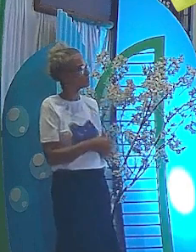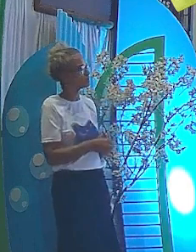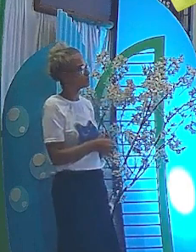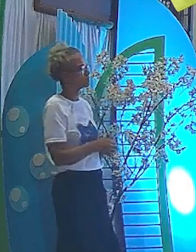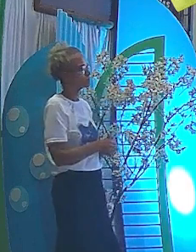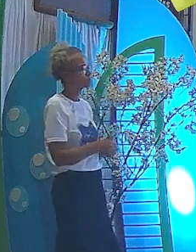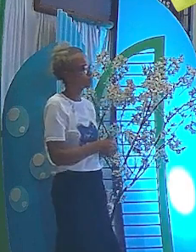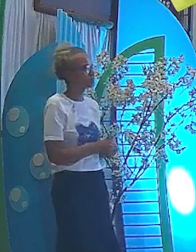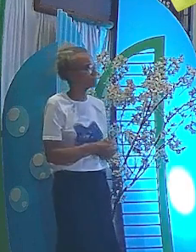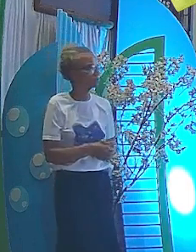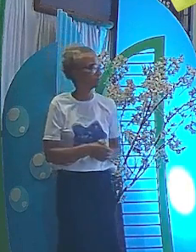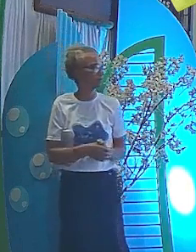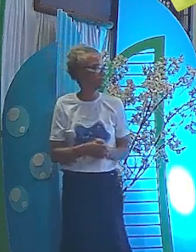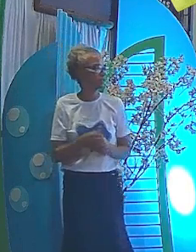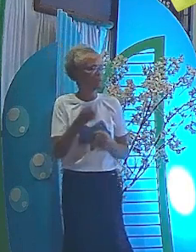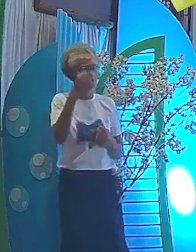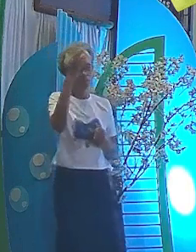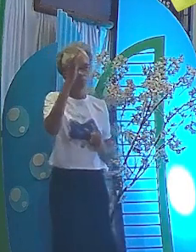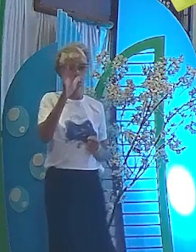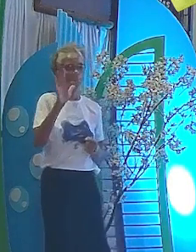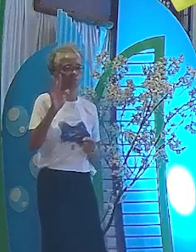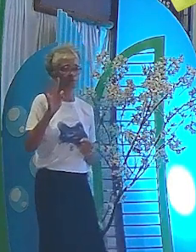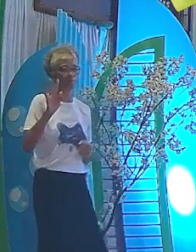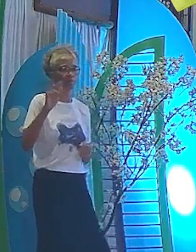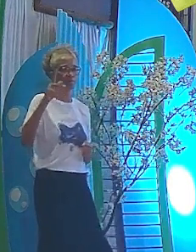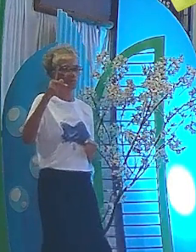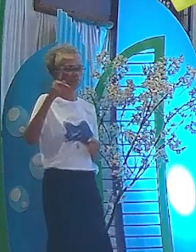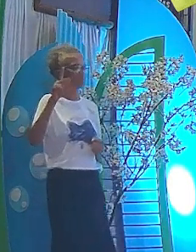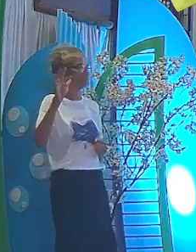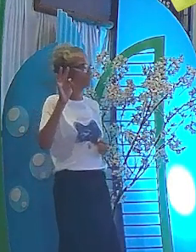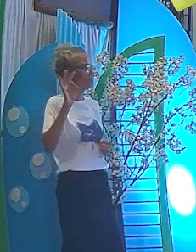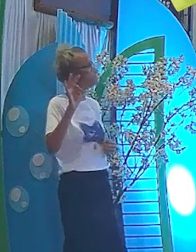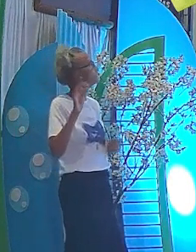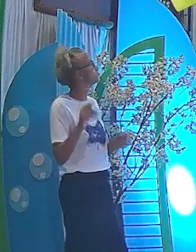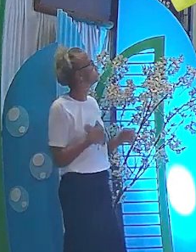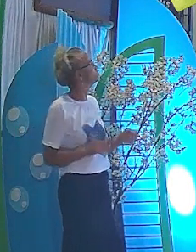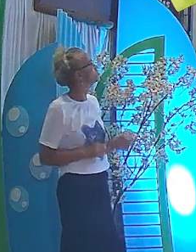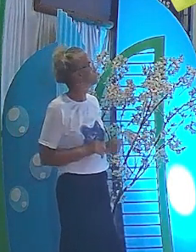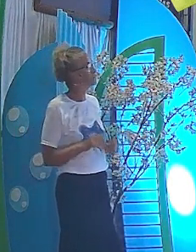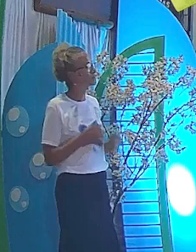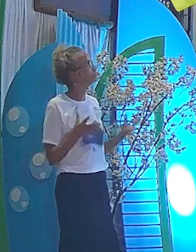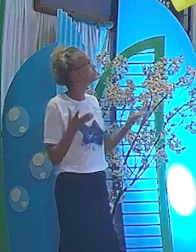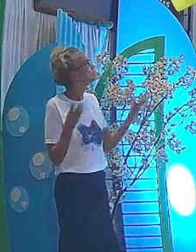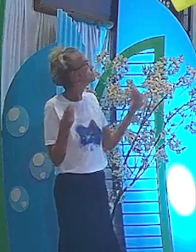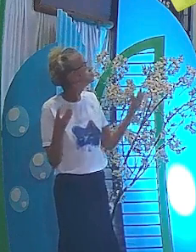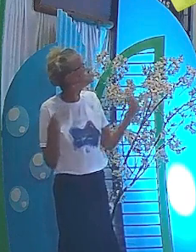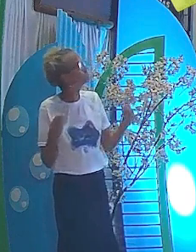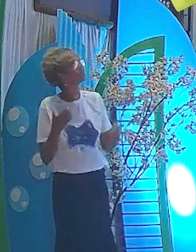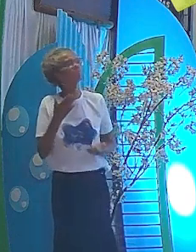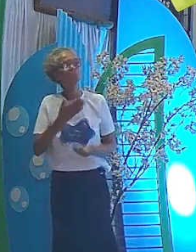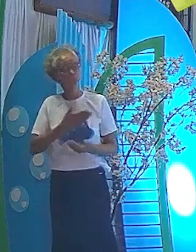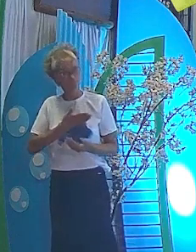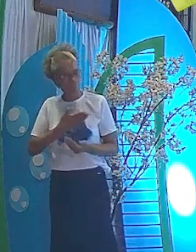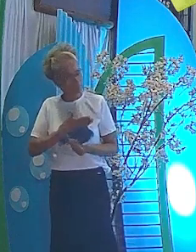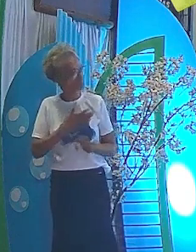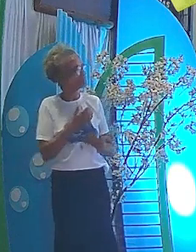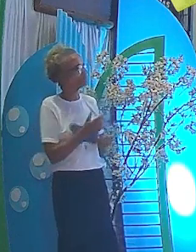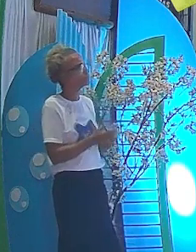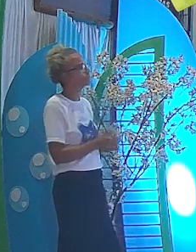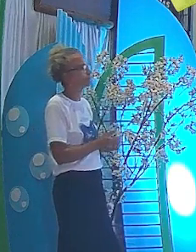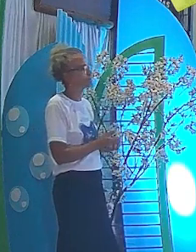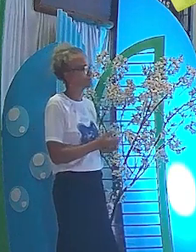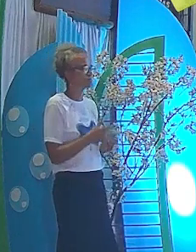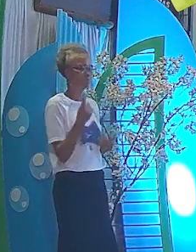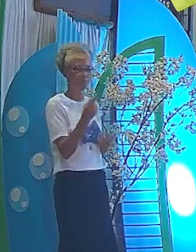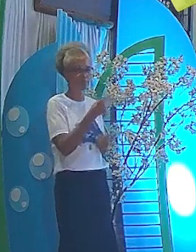como o Van falou, a FIPF é feita de muitas mãos, muitos parceiros, amigos, e a gente